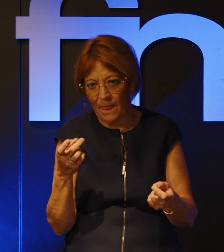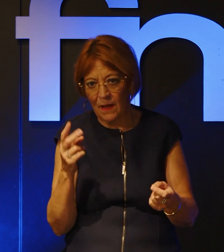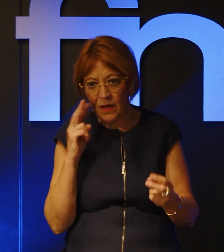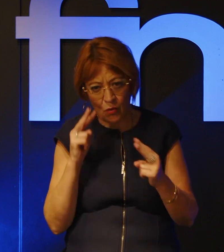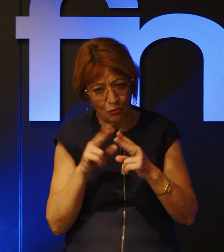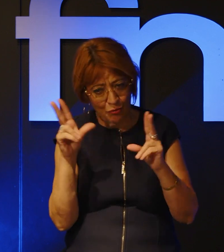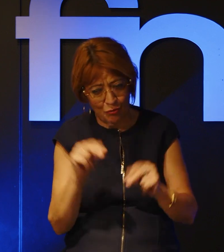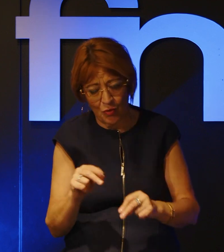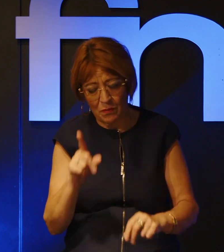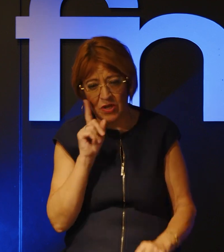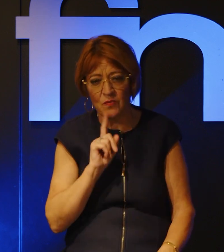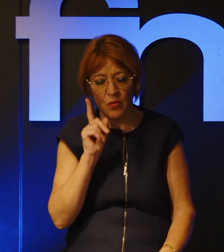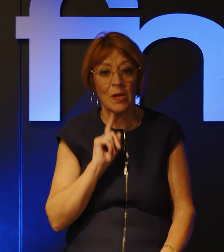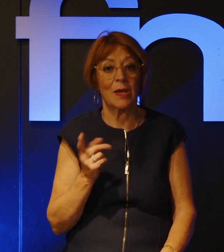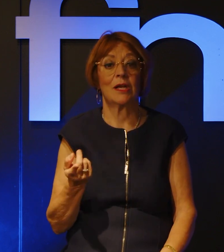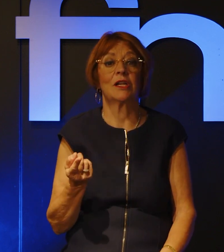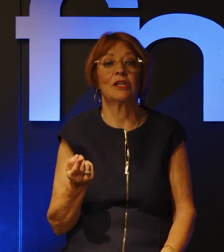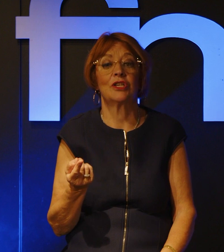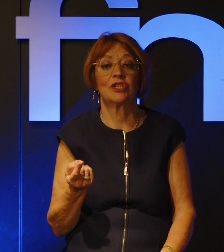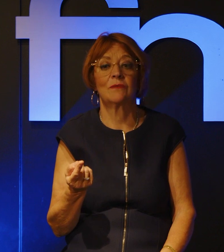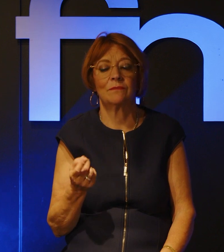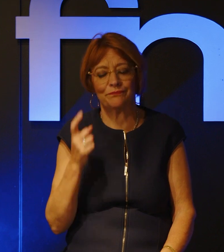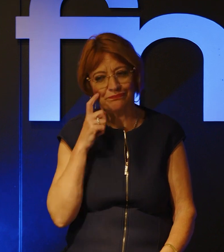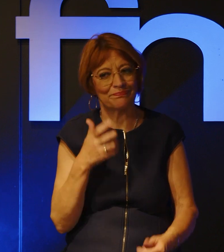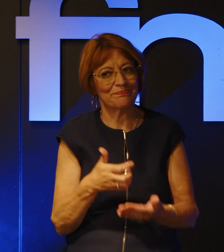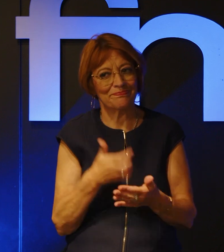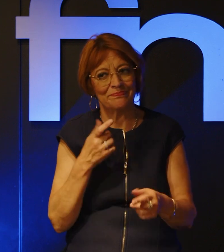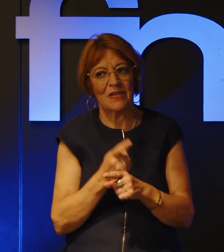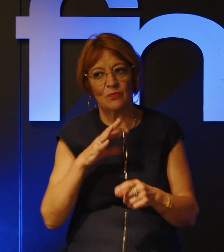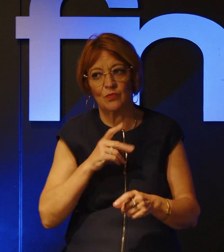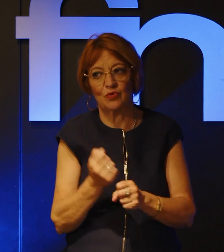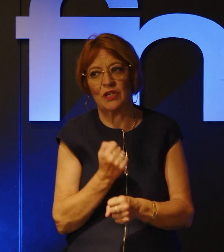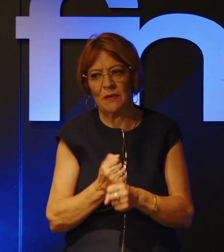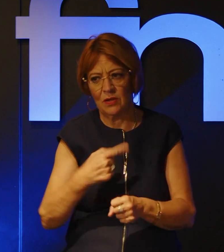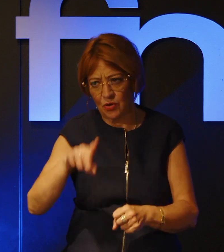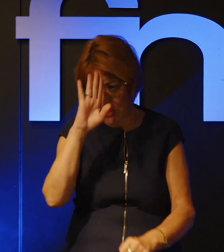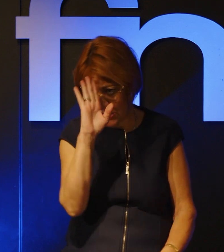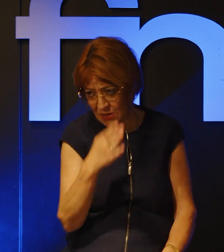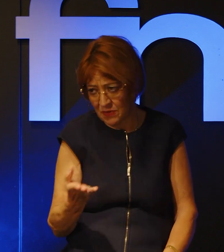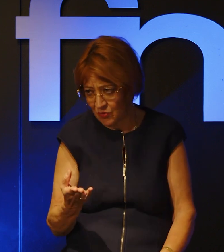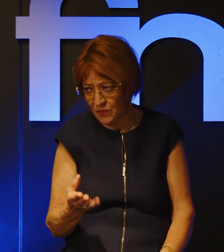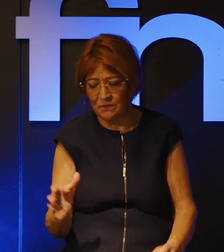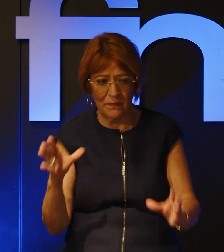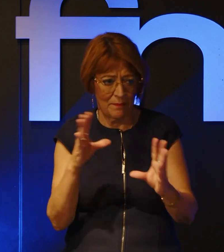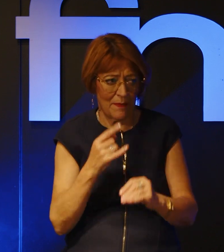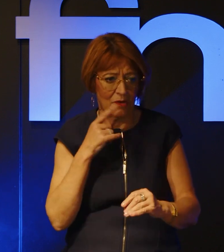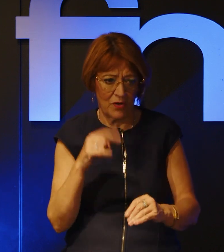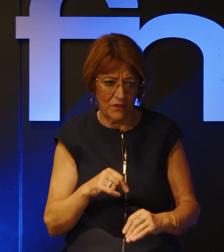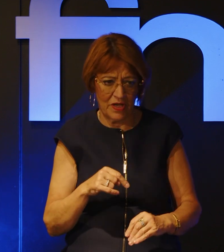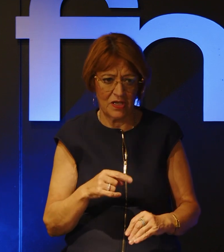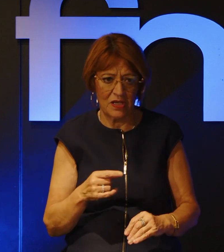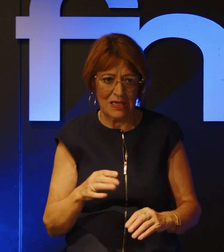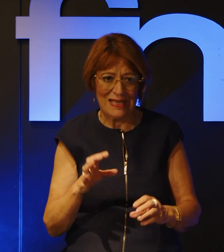encontrar isto para as mulheres é particularmente relevante porque também no mundo do trabalho nós sabemos E mais uma vez aqui há consenso